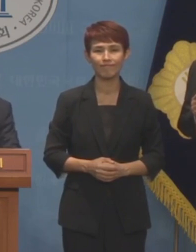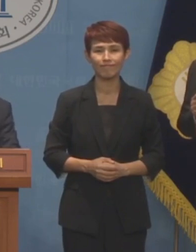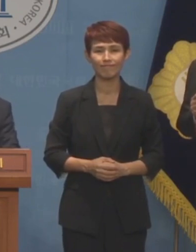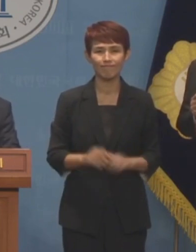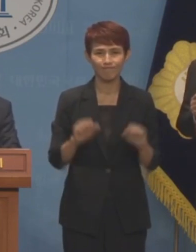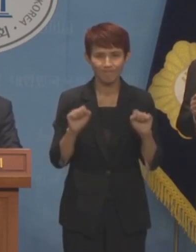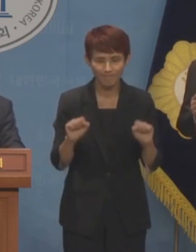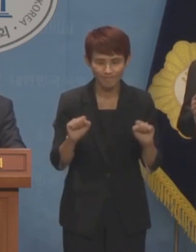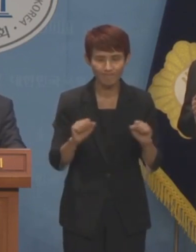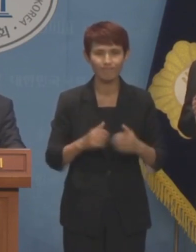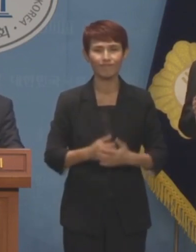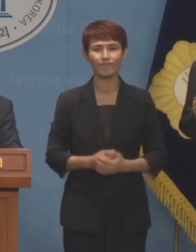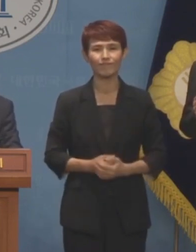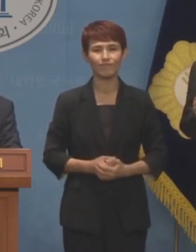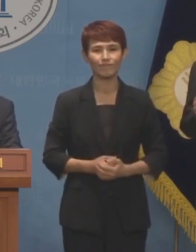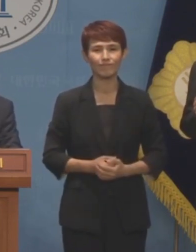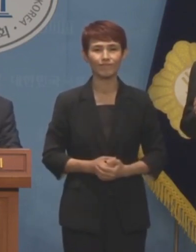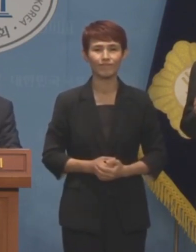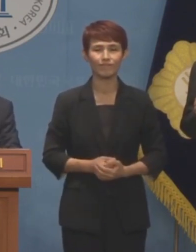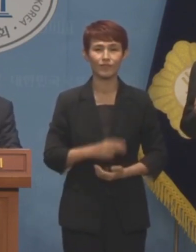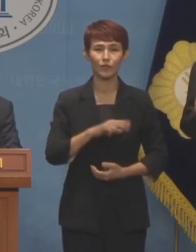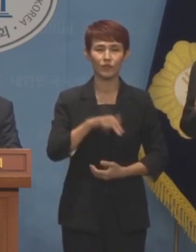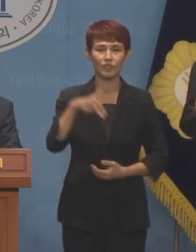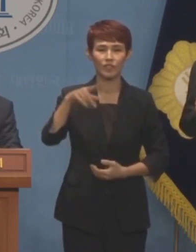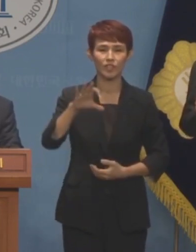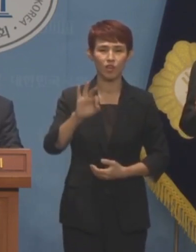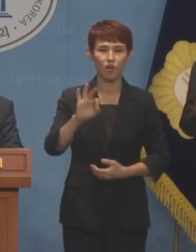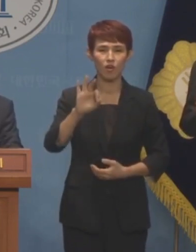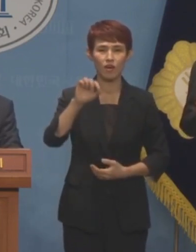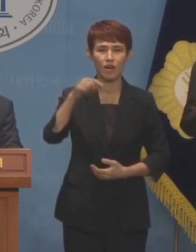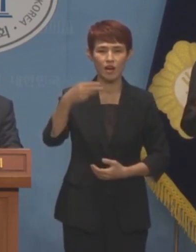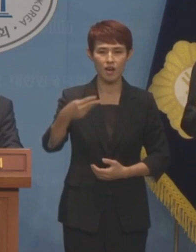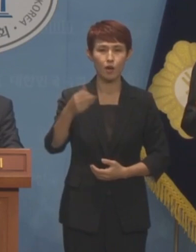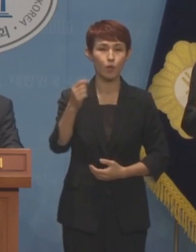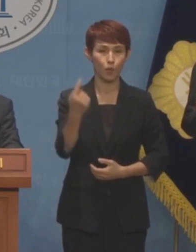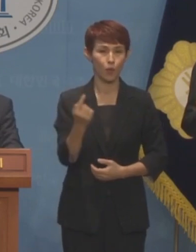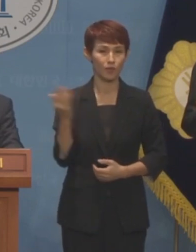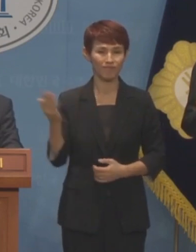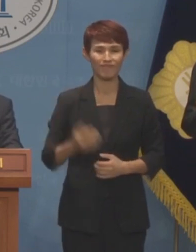네, 안녕하십니까. 더불어민주당 정을호 의원입니다.